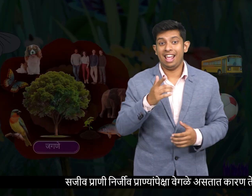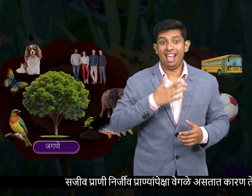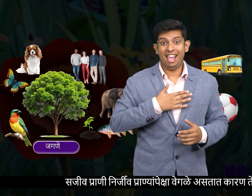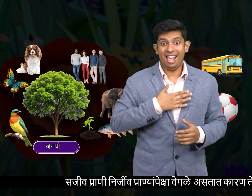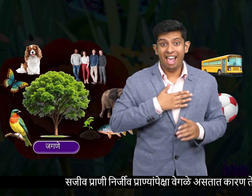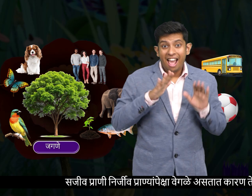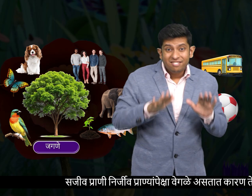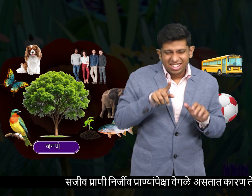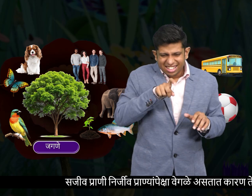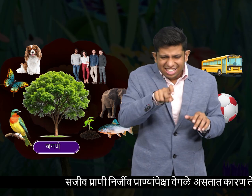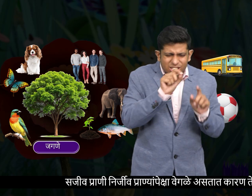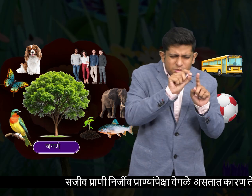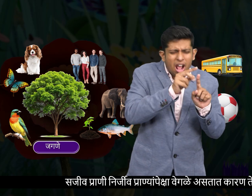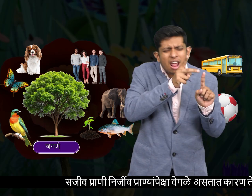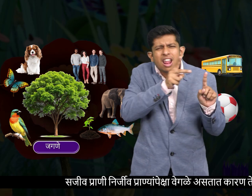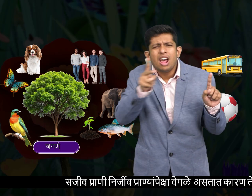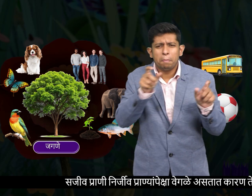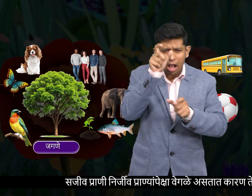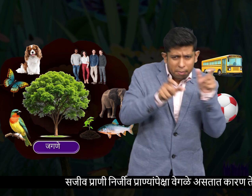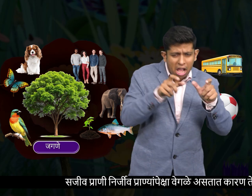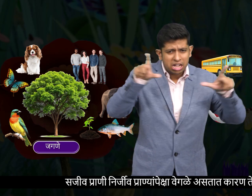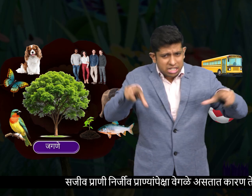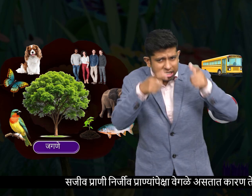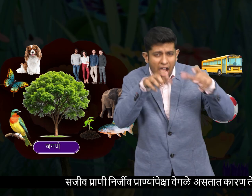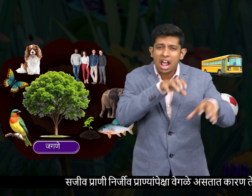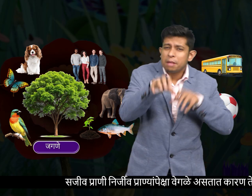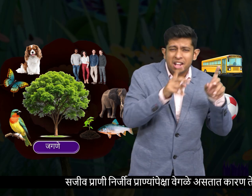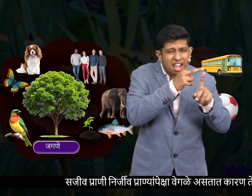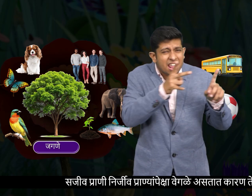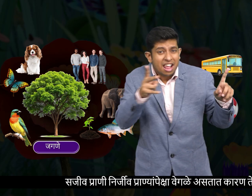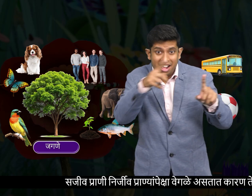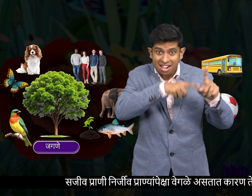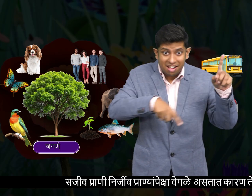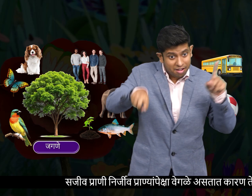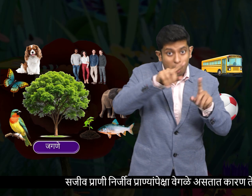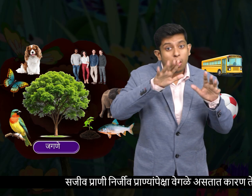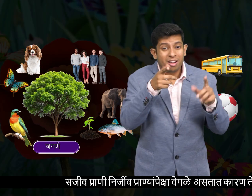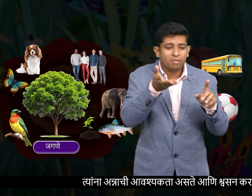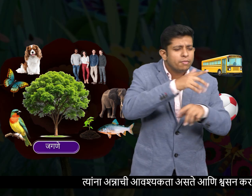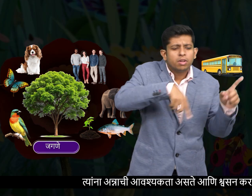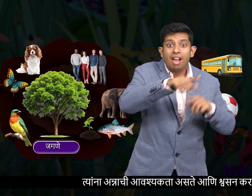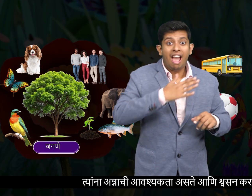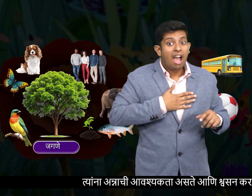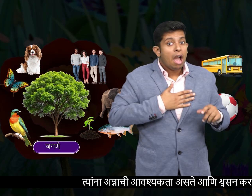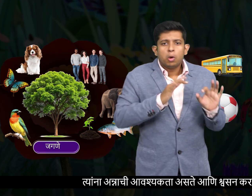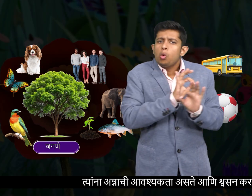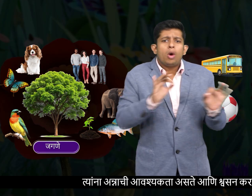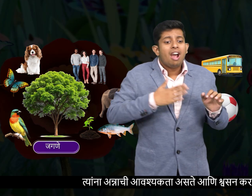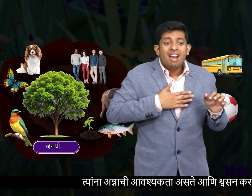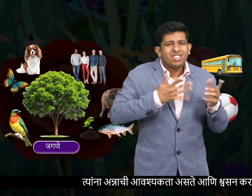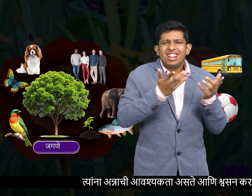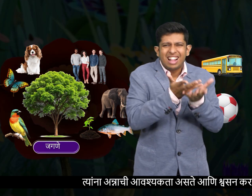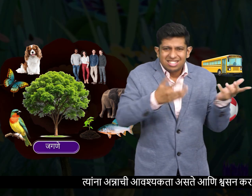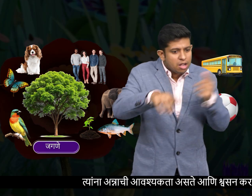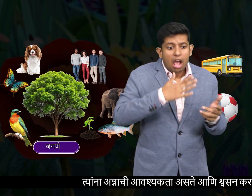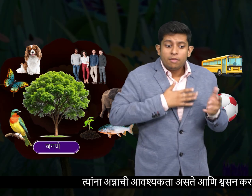सजीव प्राणी निर्जीव प्राण्यांपेक्षा वेगळे असतात, कारण ते वाढतात, त्यांना अन्नाची